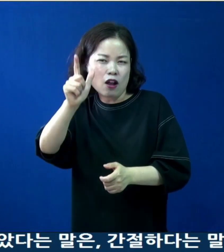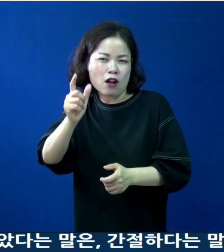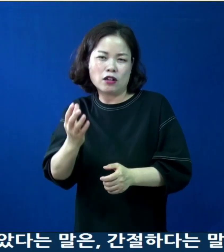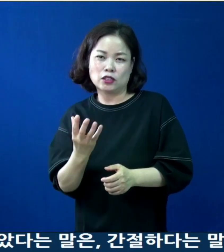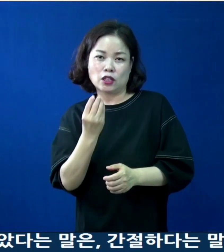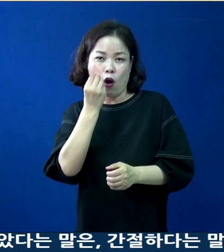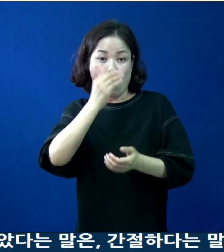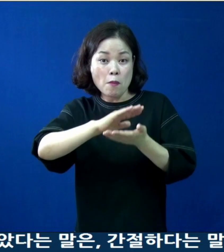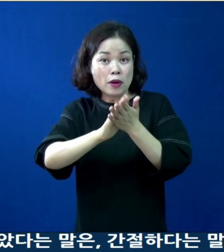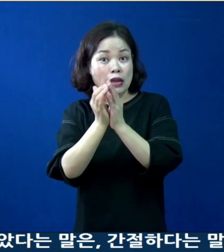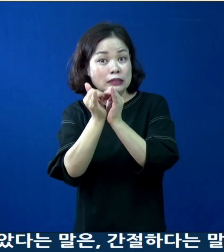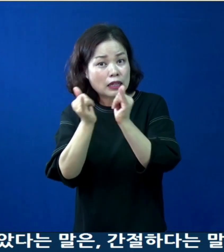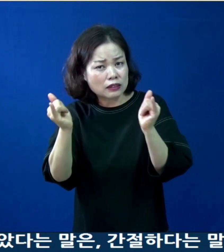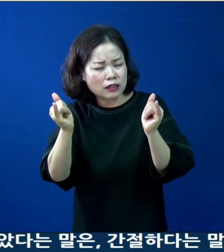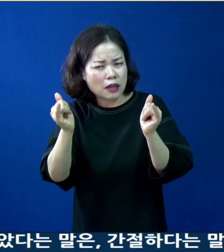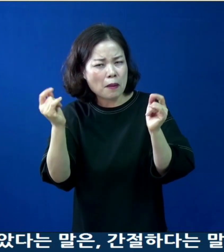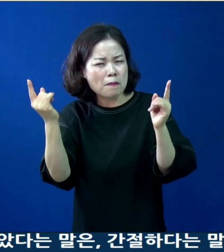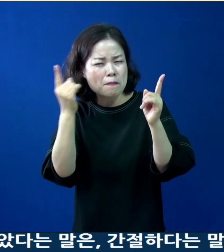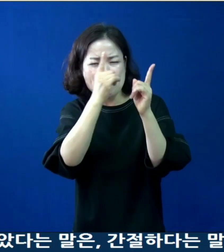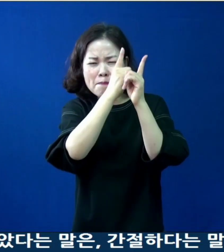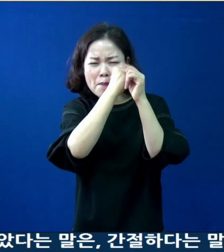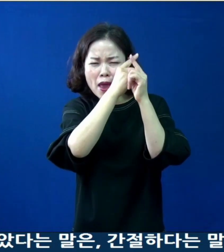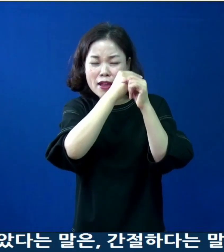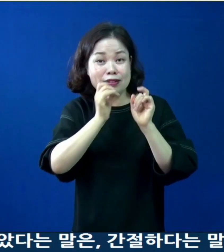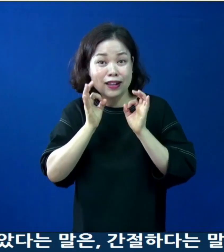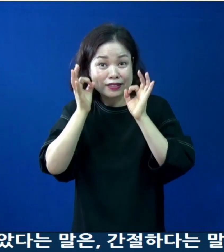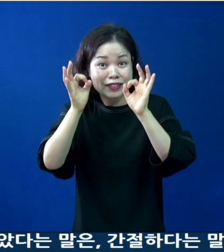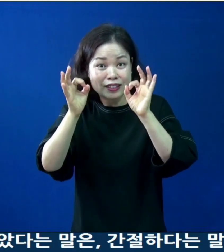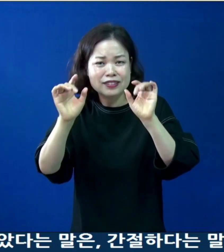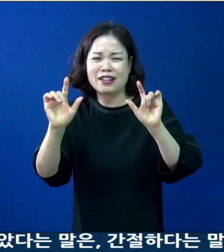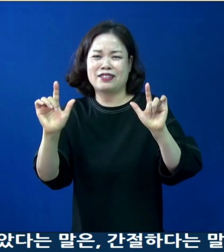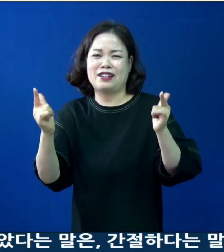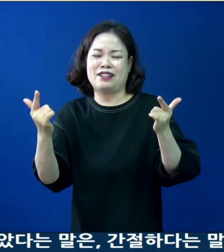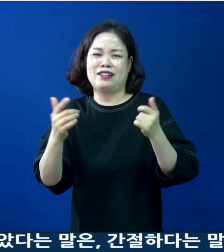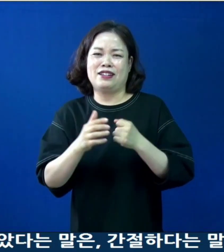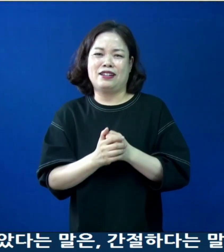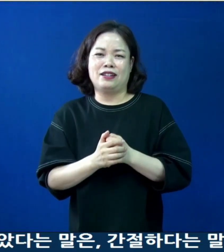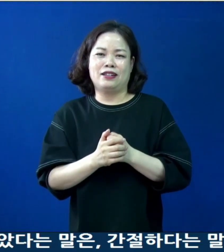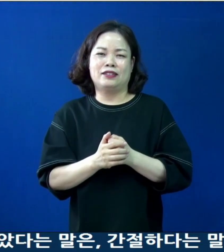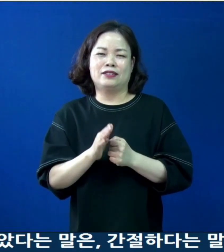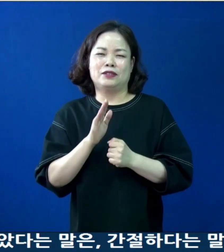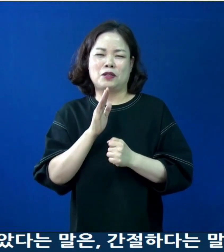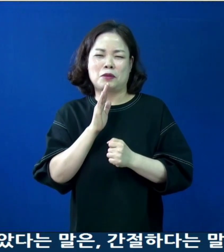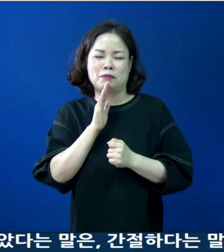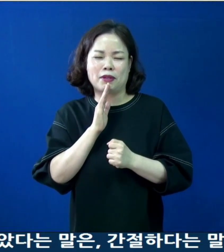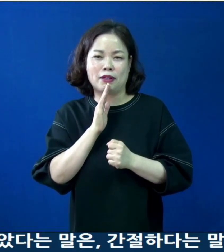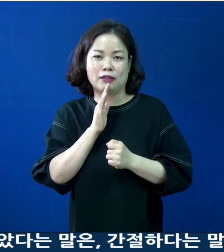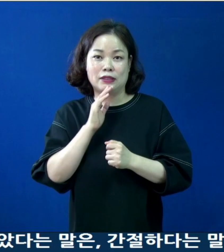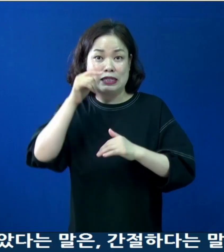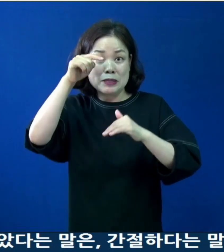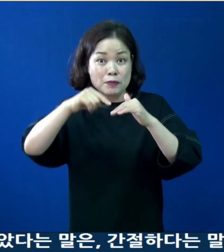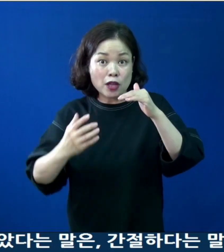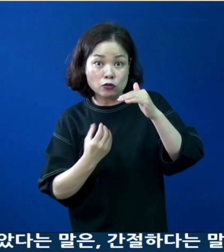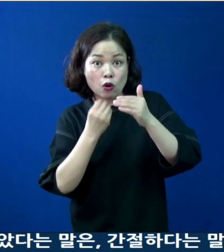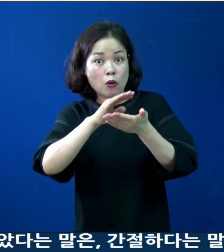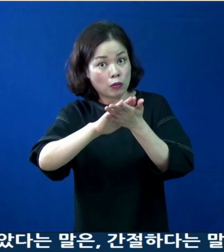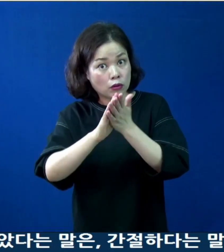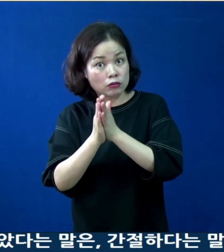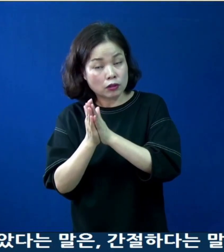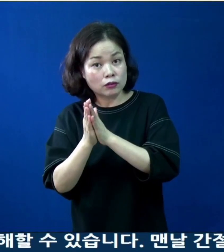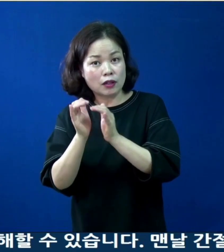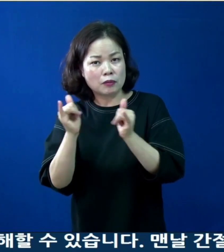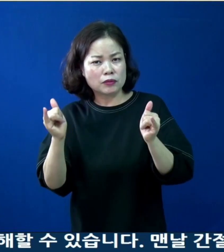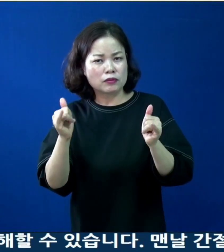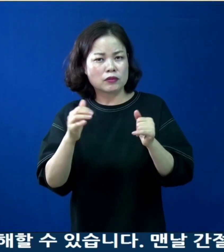사람도 매일 간절한 것 같지는 않습니다. 혹시 그런 분 계십니까? 그러면 정말 깊게 성화되신 분들이죠. 웬만큼